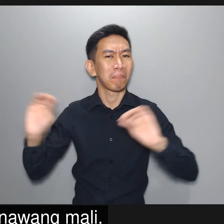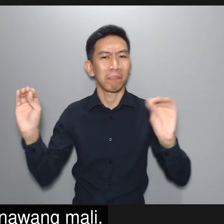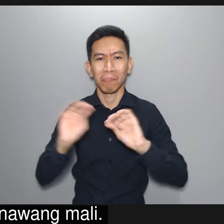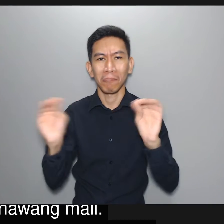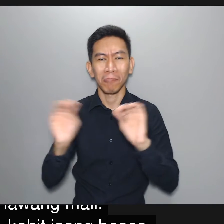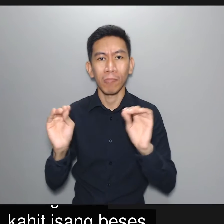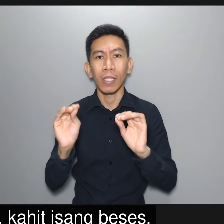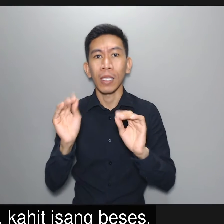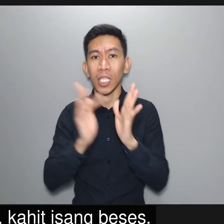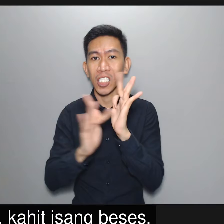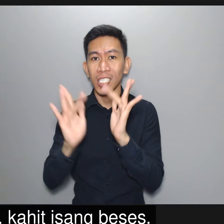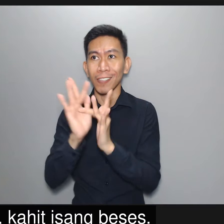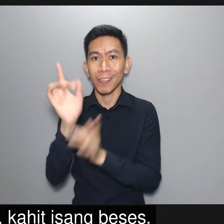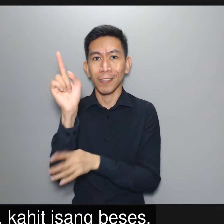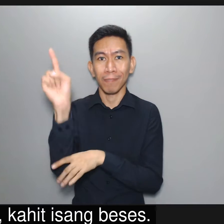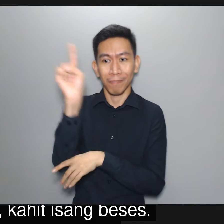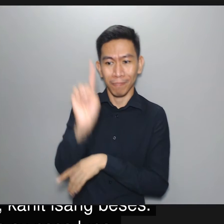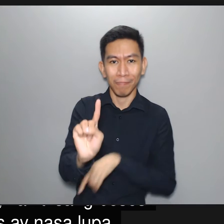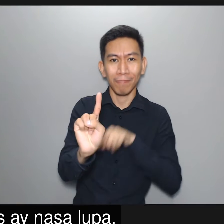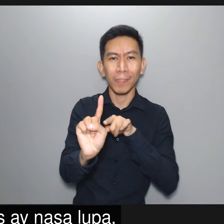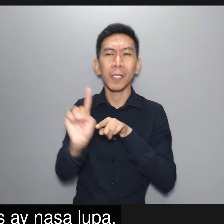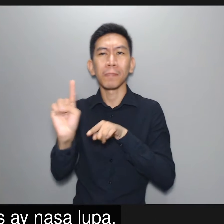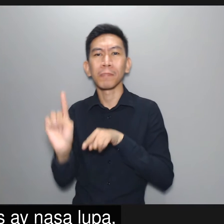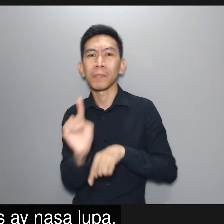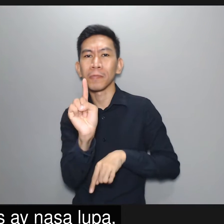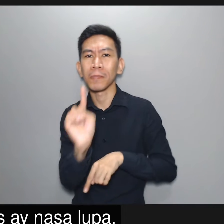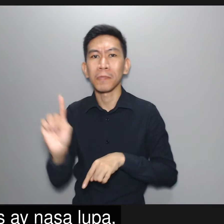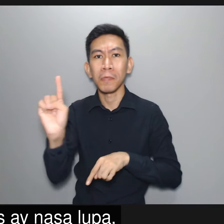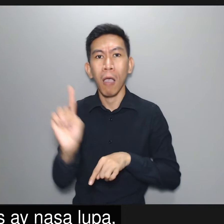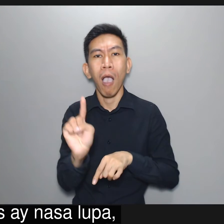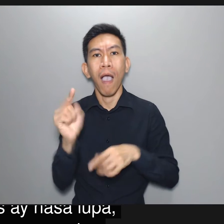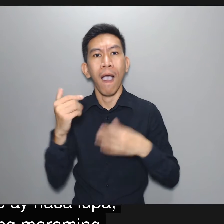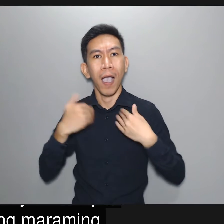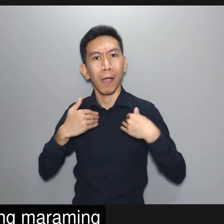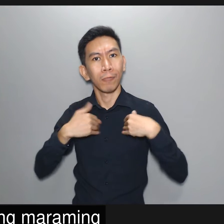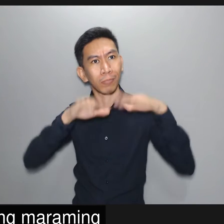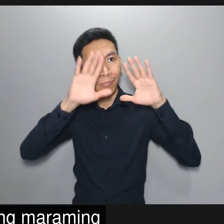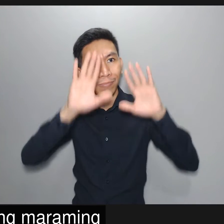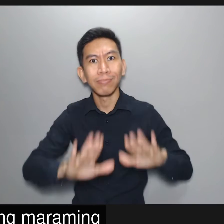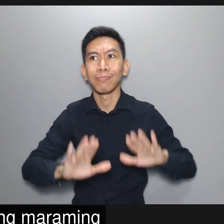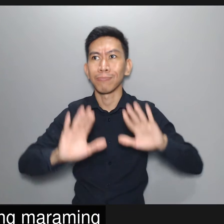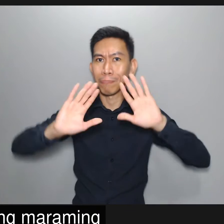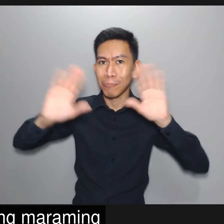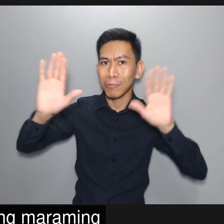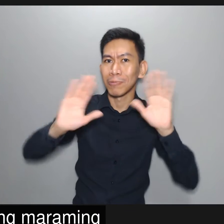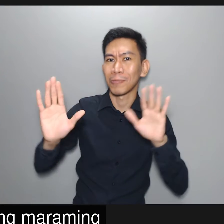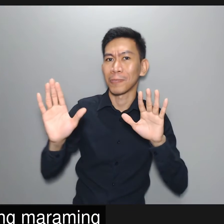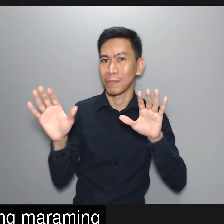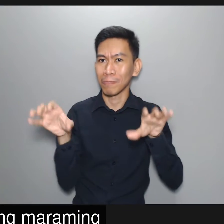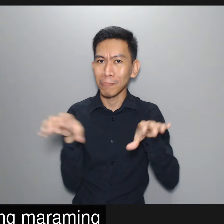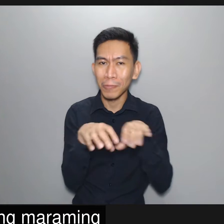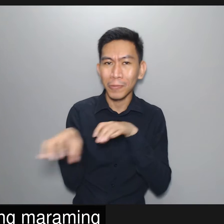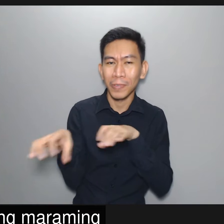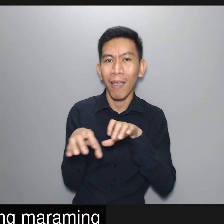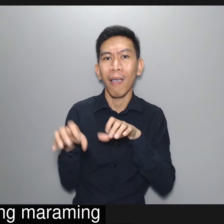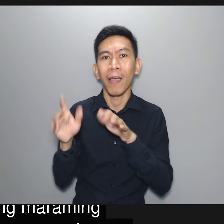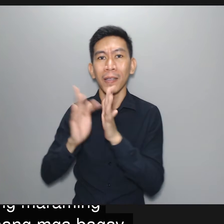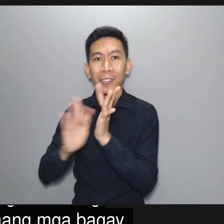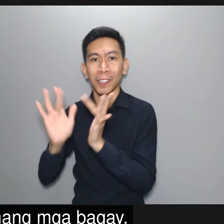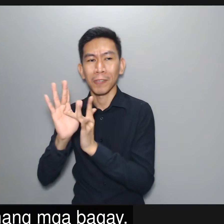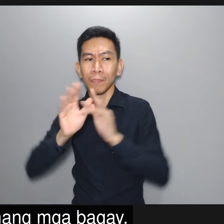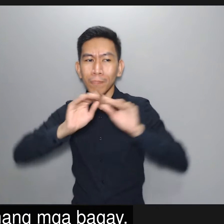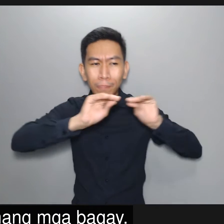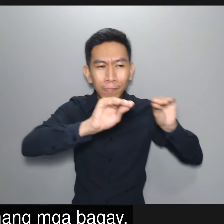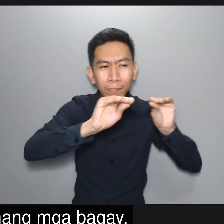ay nasa lupa, gumawa siya ng maraming kamangha-manghang mga bagay. Itinuro niya sa mga tao ang tungkol sa